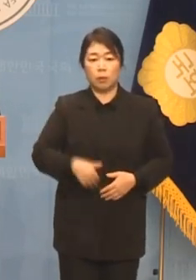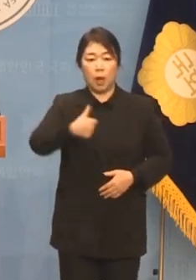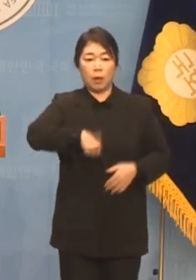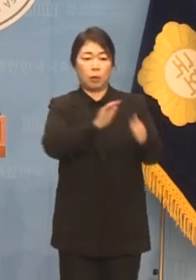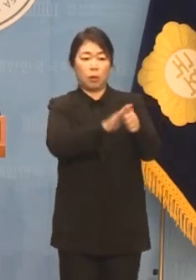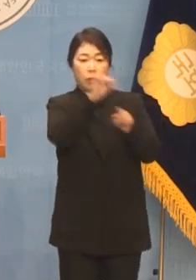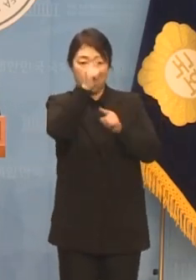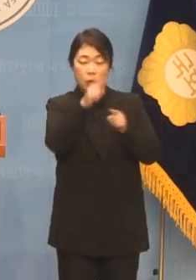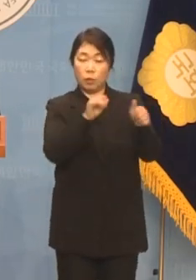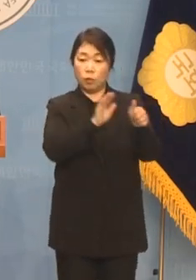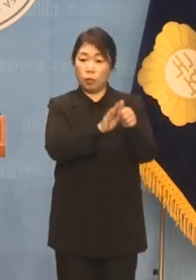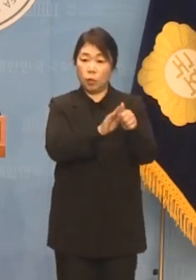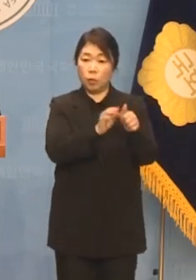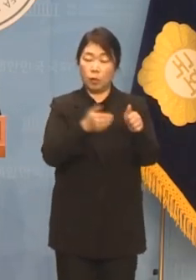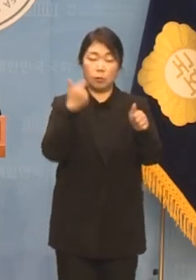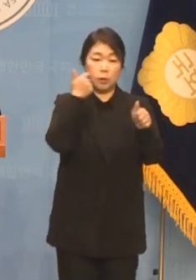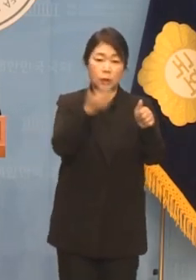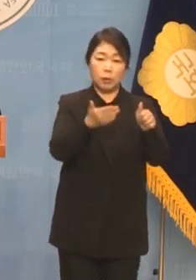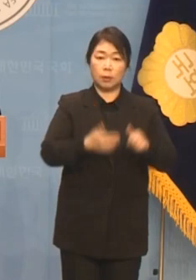도울